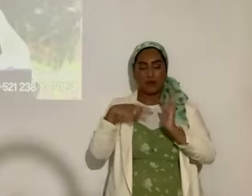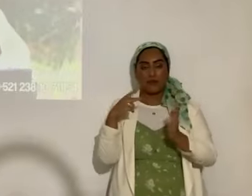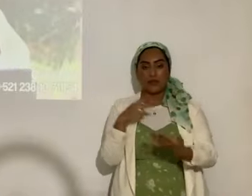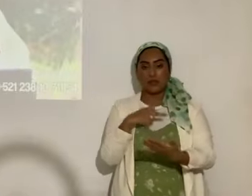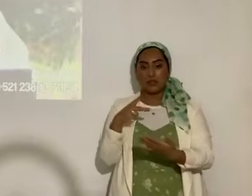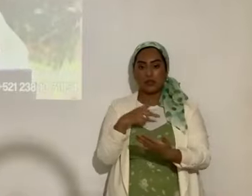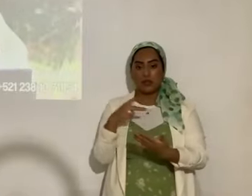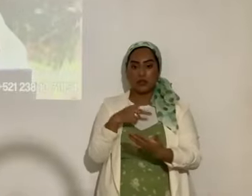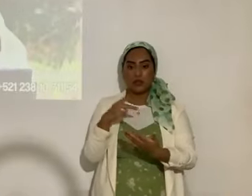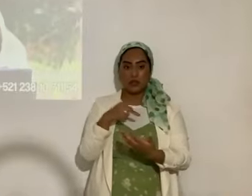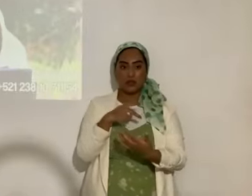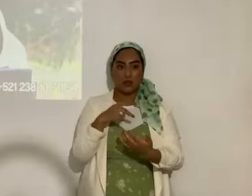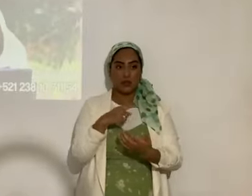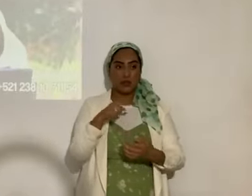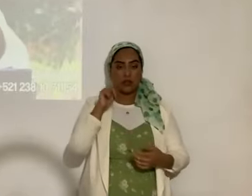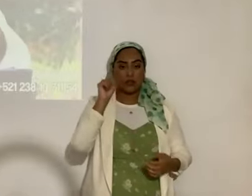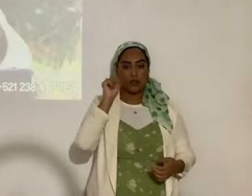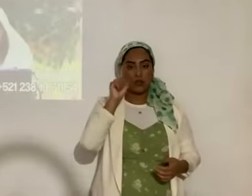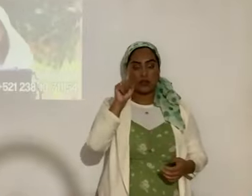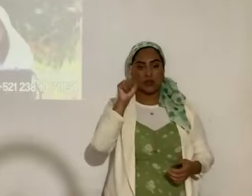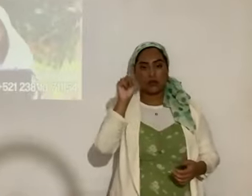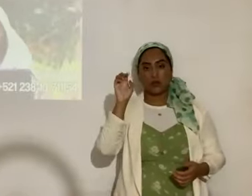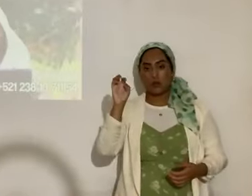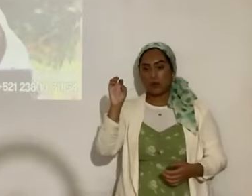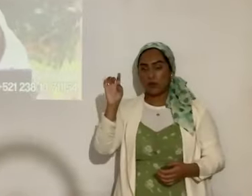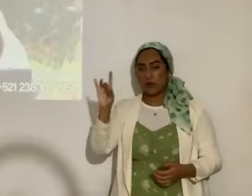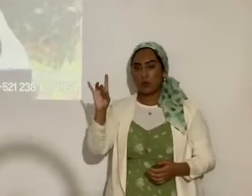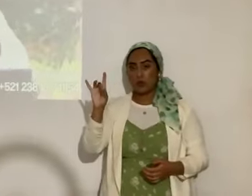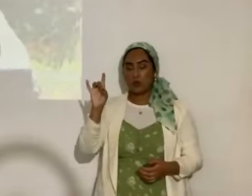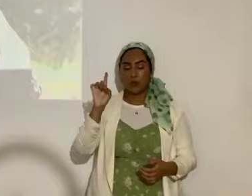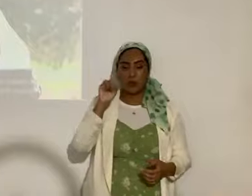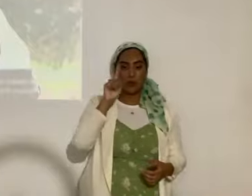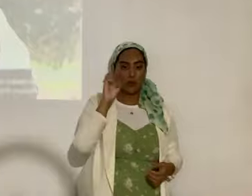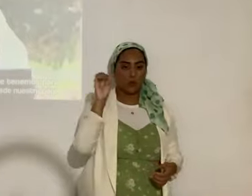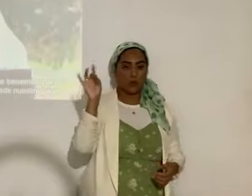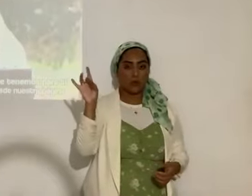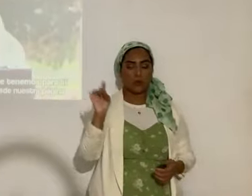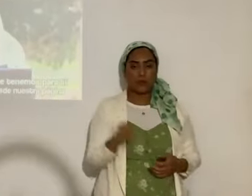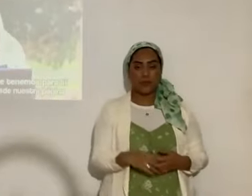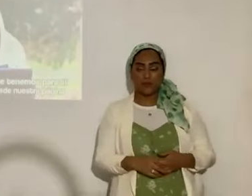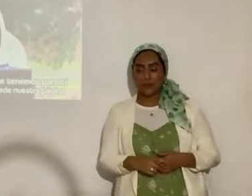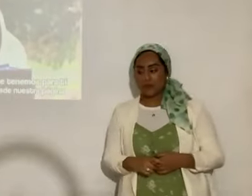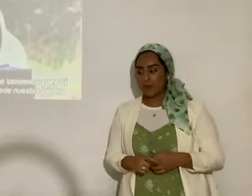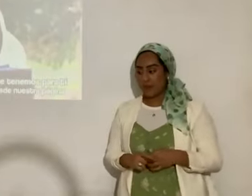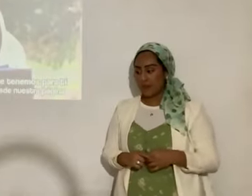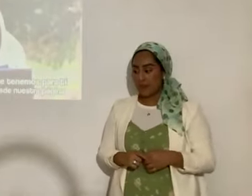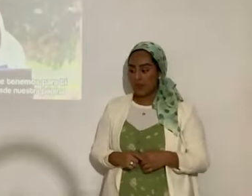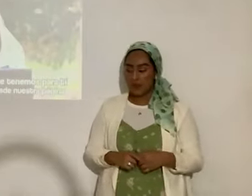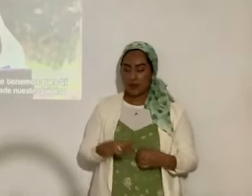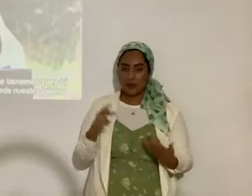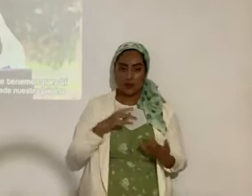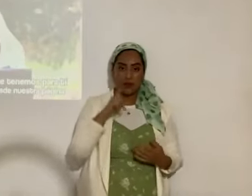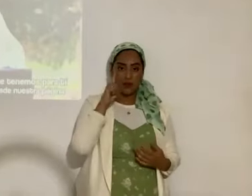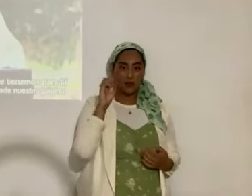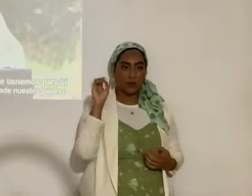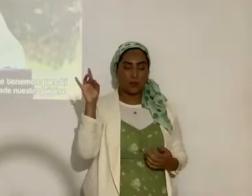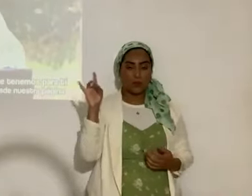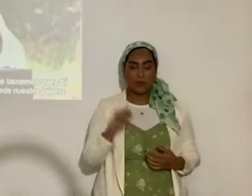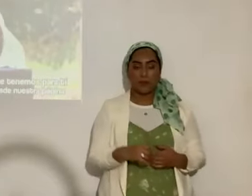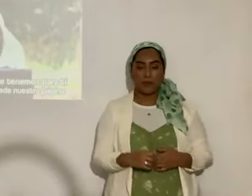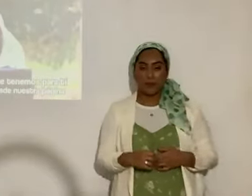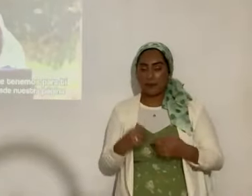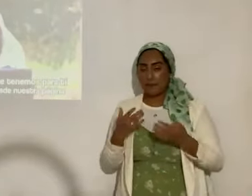vamos a leer el salmo 108 téngalo ahí ya listos todos Amén salmo 108